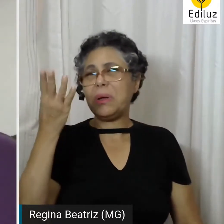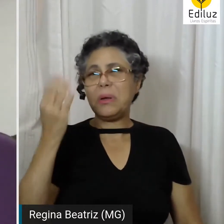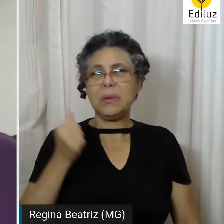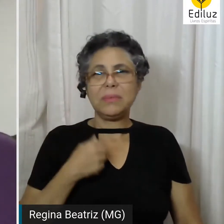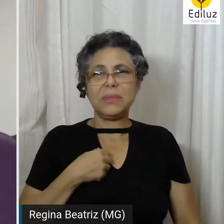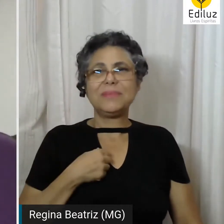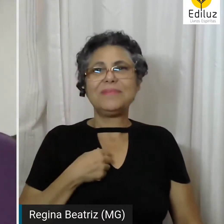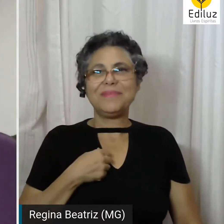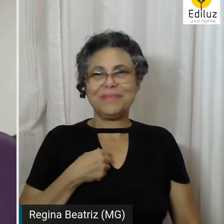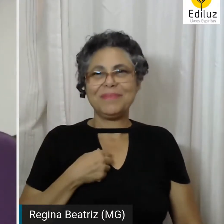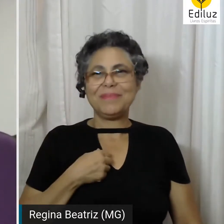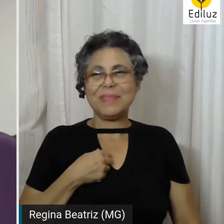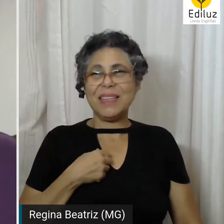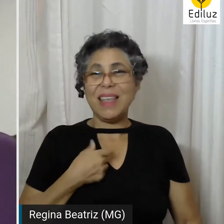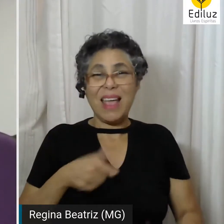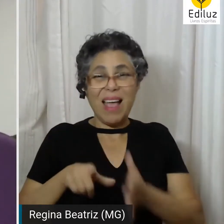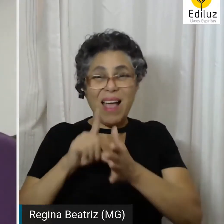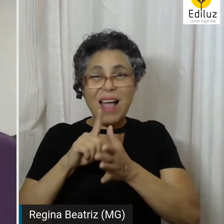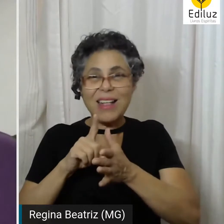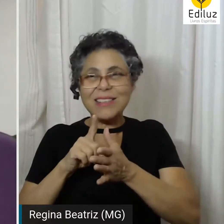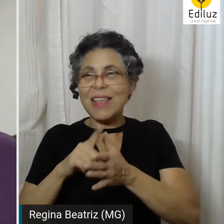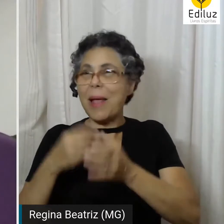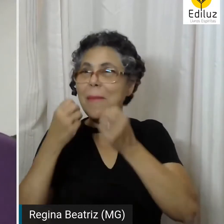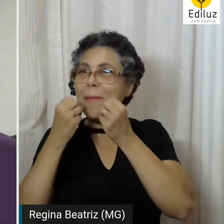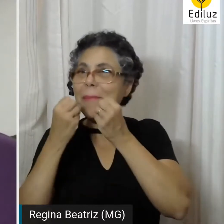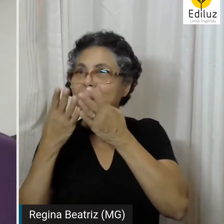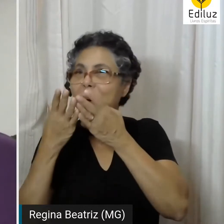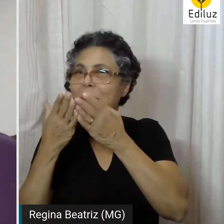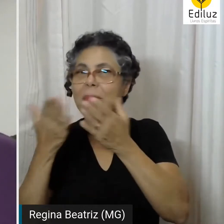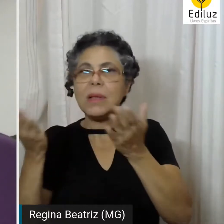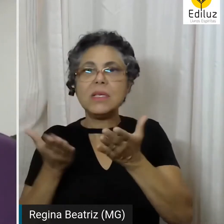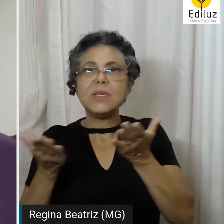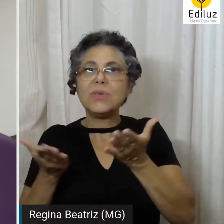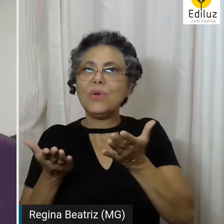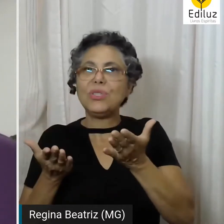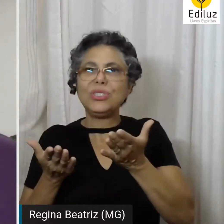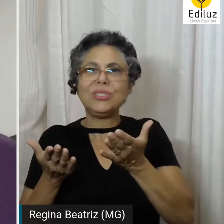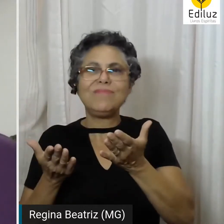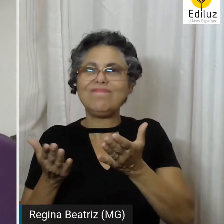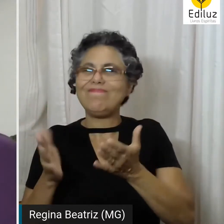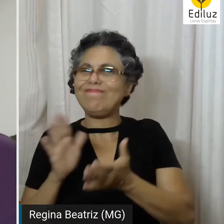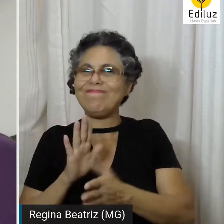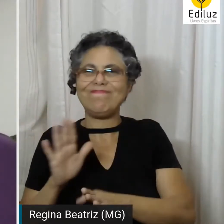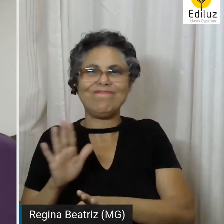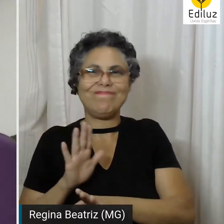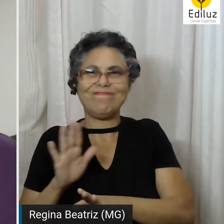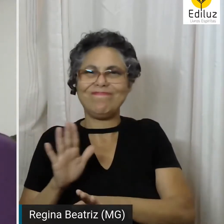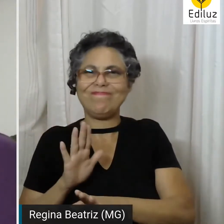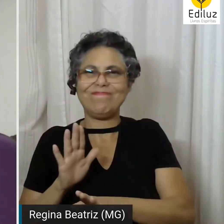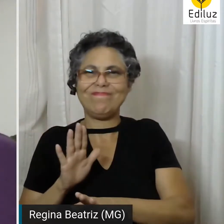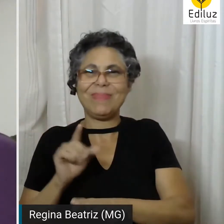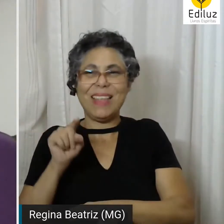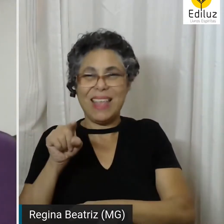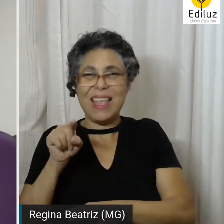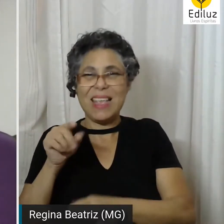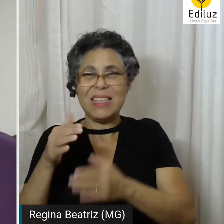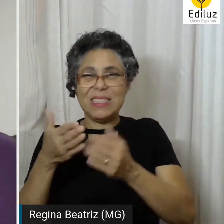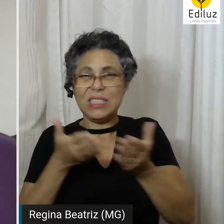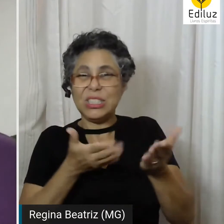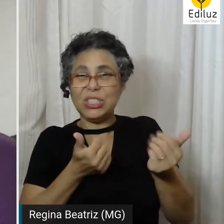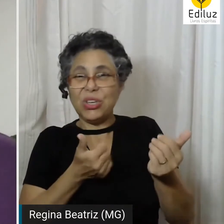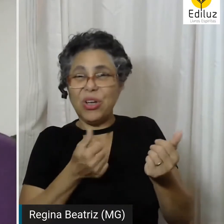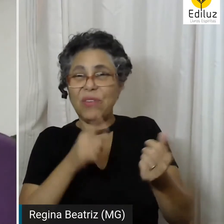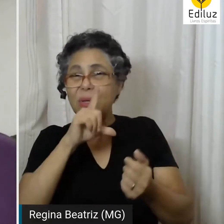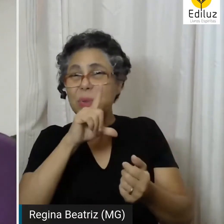parecer promissor, mas agora se revela ameaçador. E esse jovem